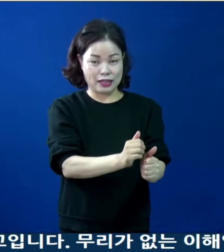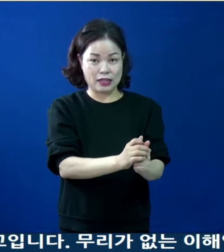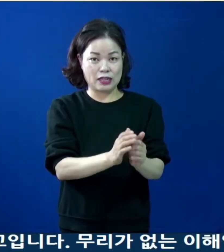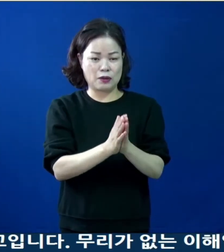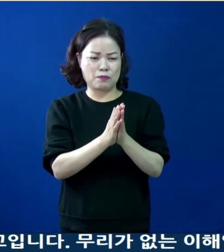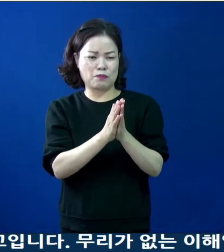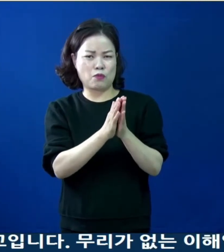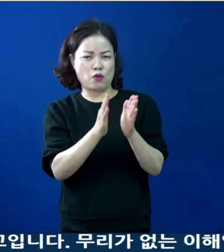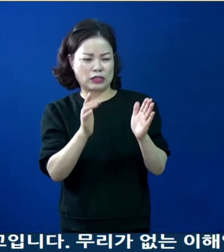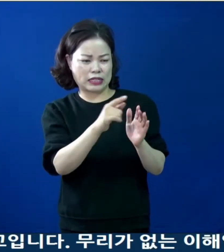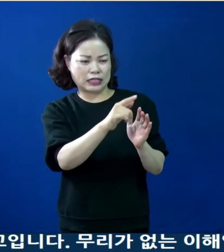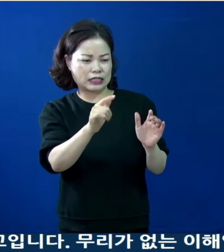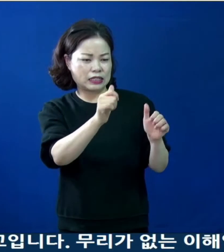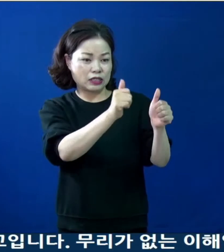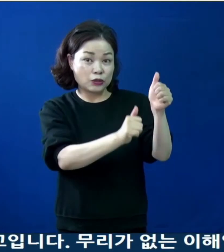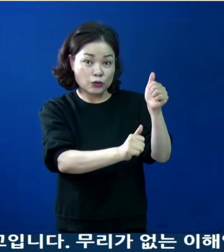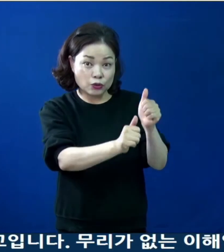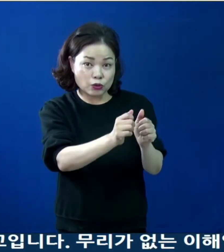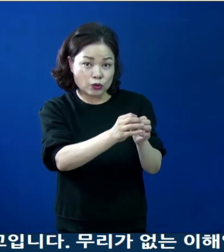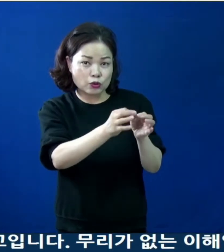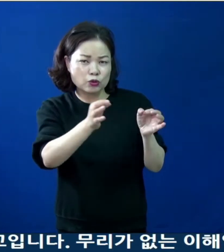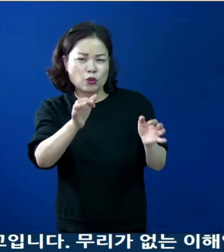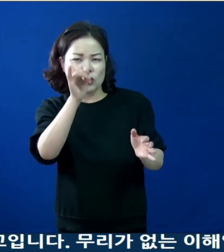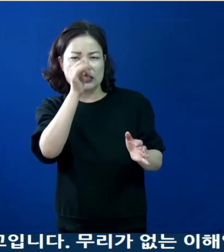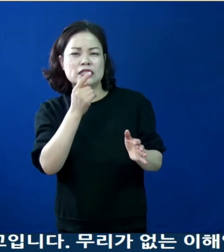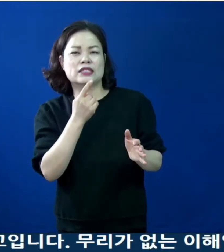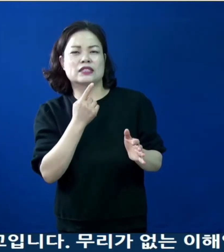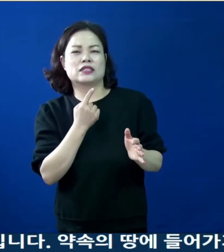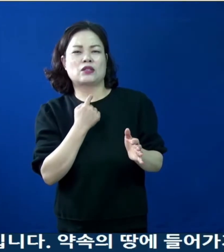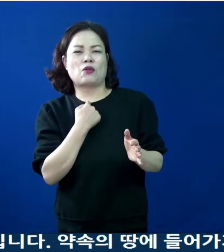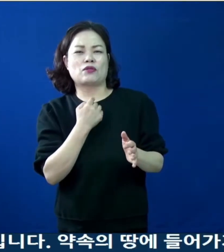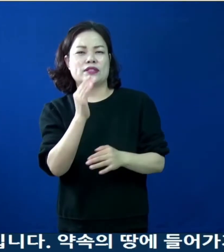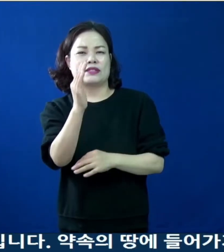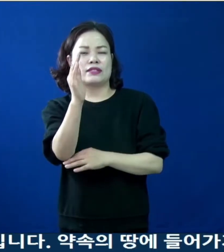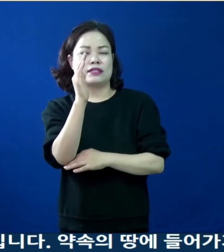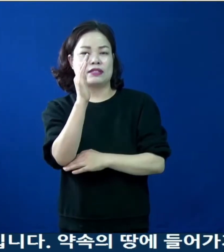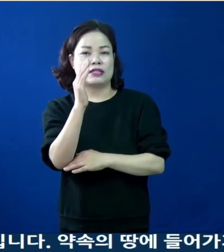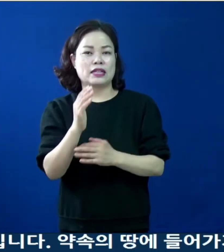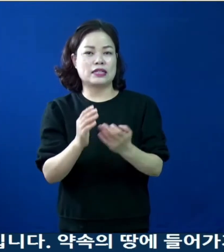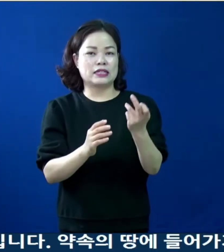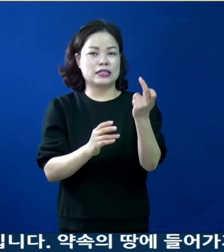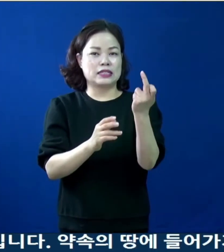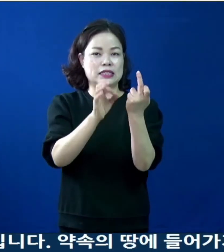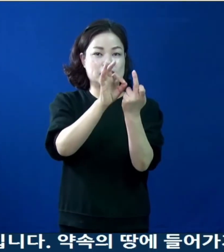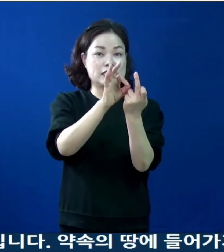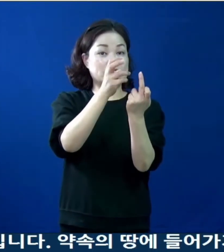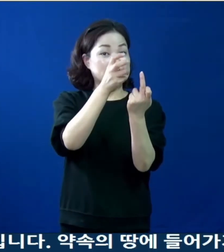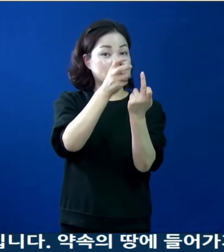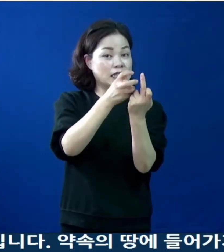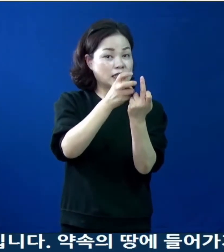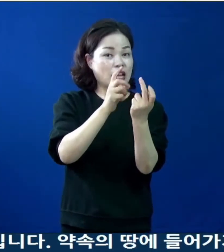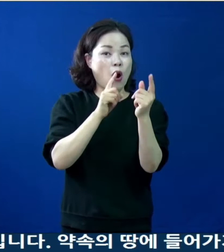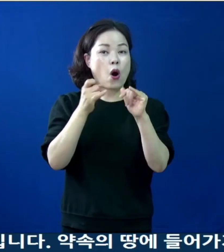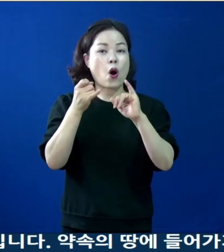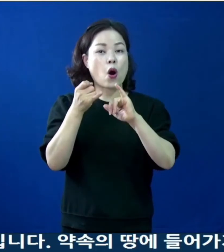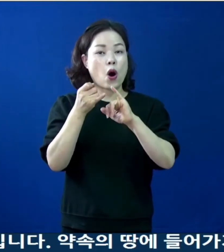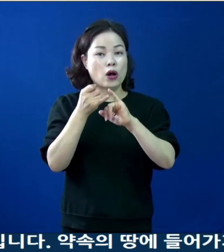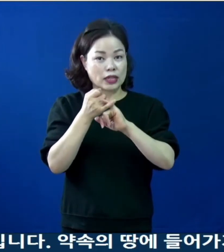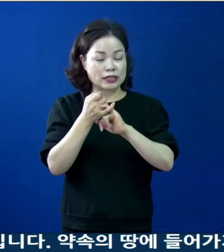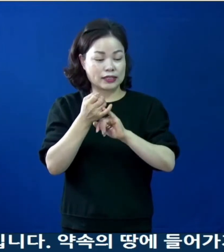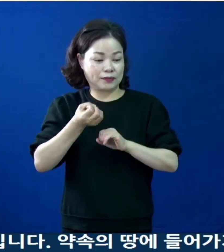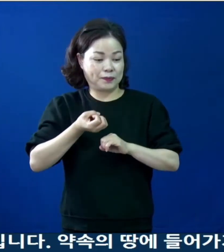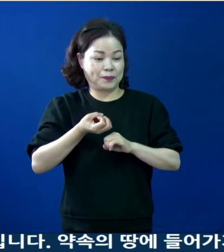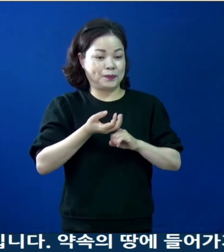모세는 이들에게 그동안 있었던 일들과 또 시내산 언약에 관한 이야기를 전해주고